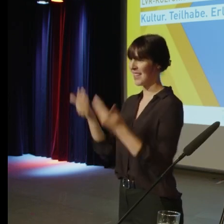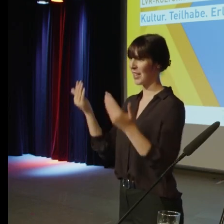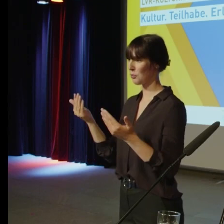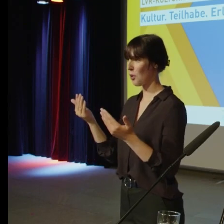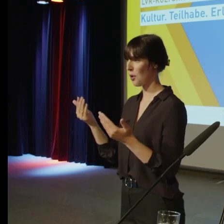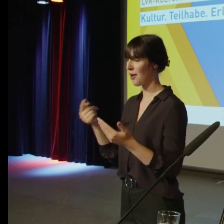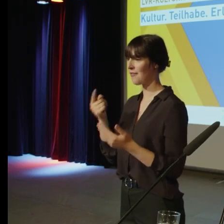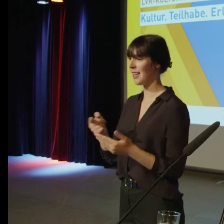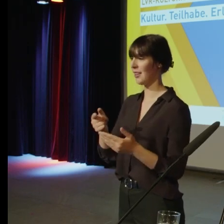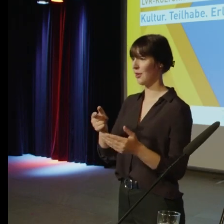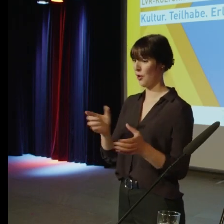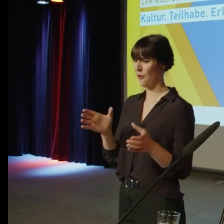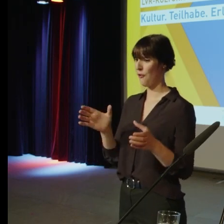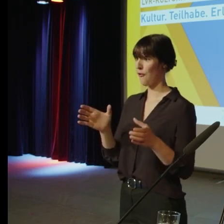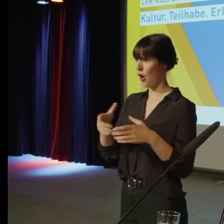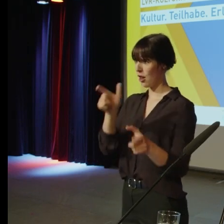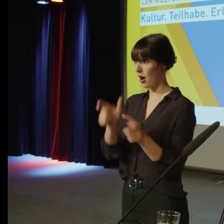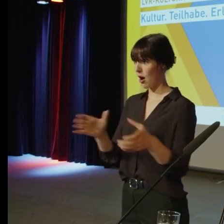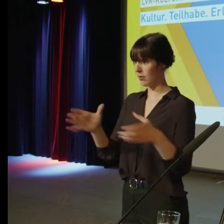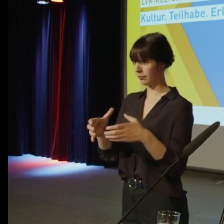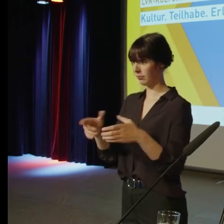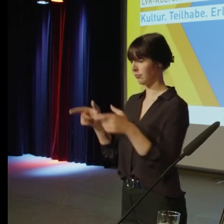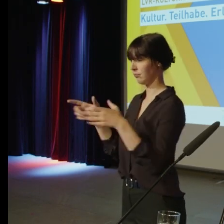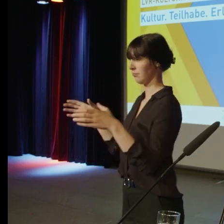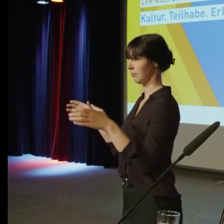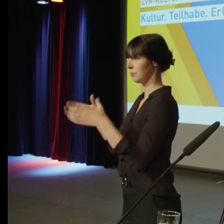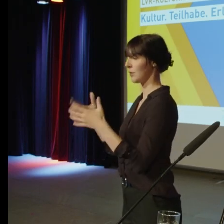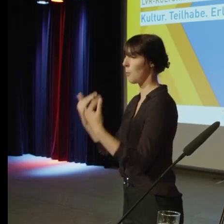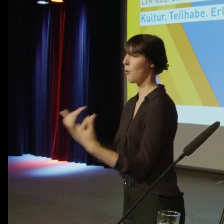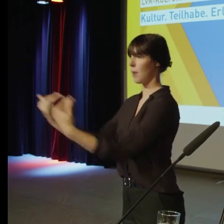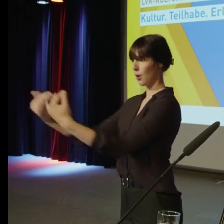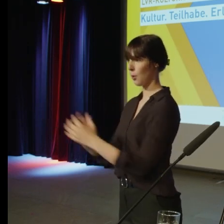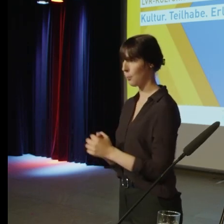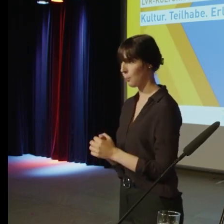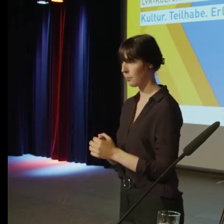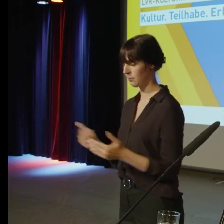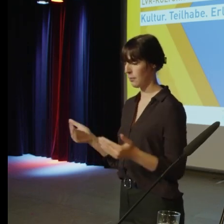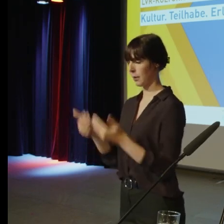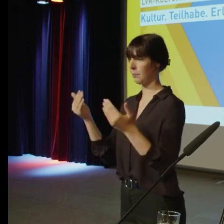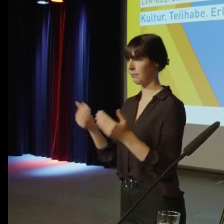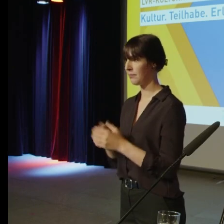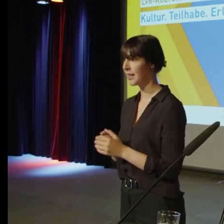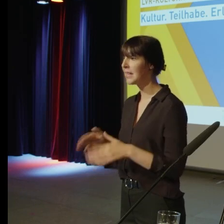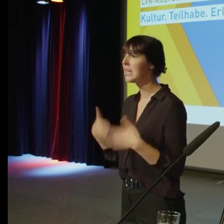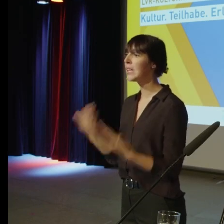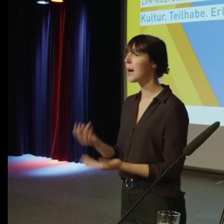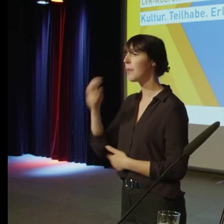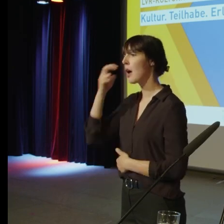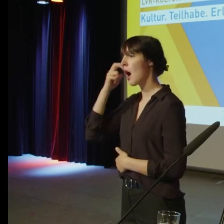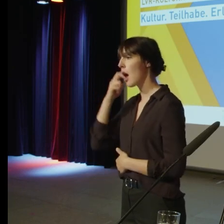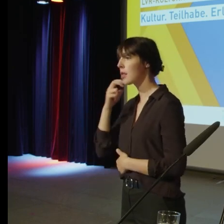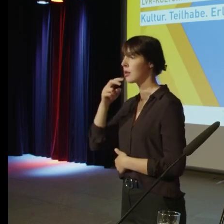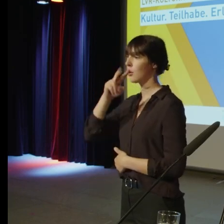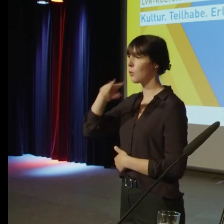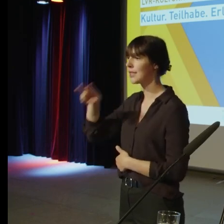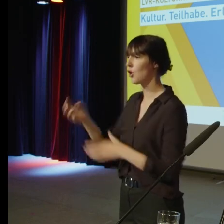Publikum. Wir haben viele Häuser, viele große Kultureinrichtungen und altehrwürdige und sehr